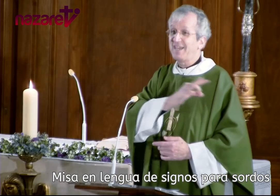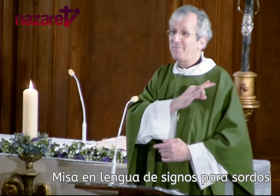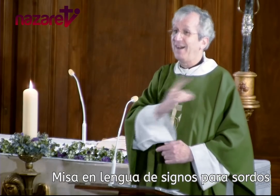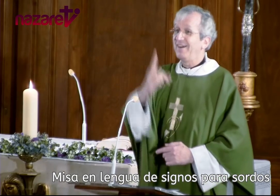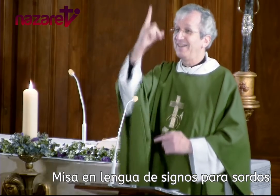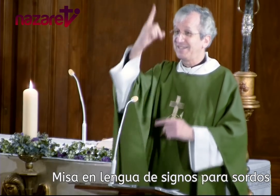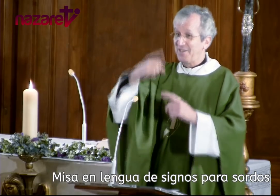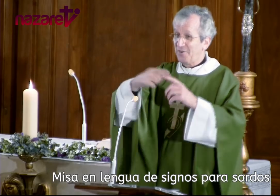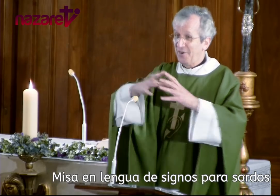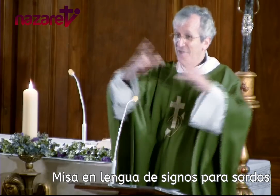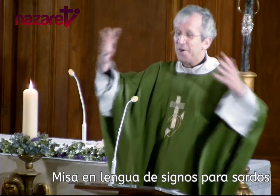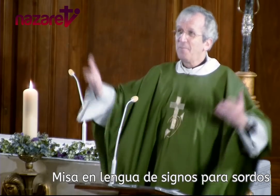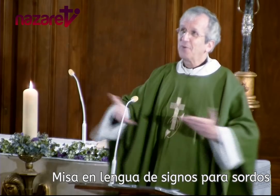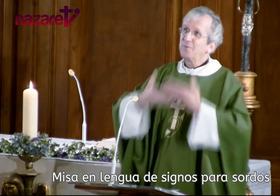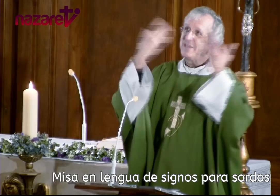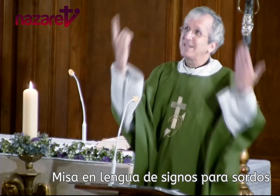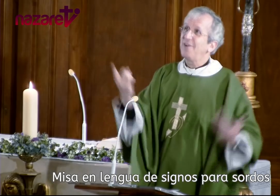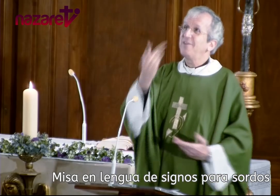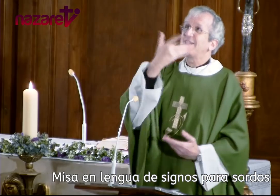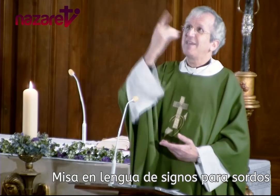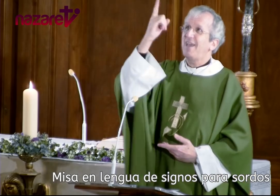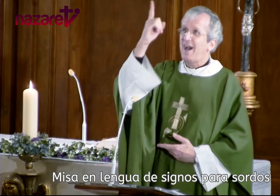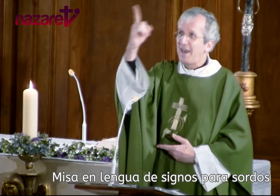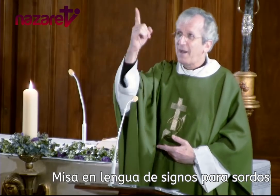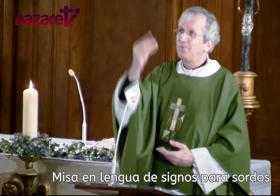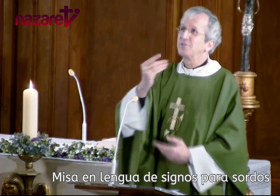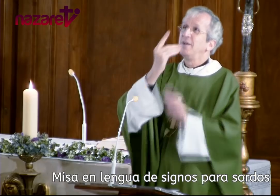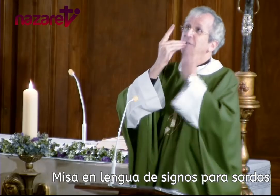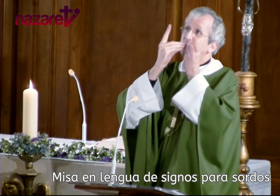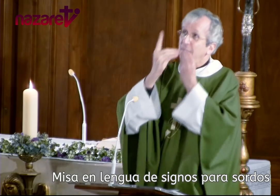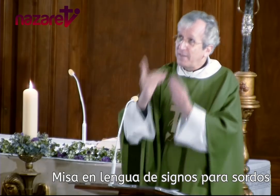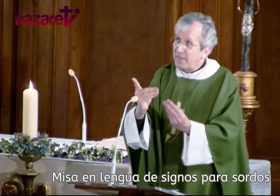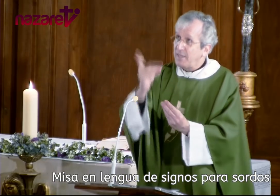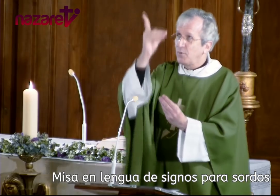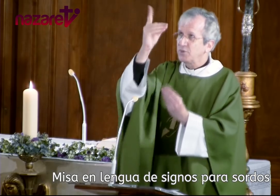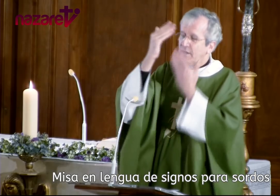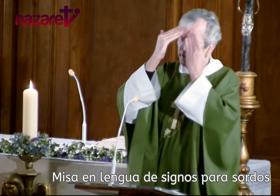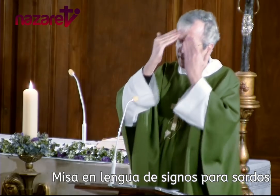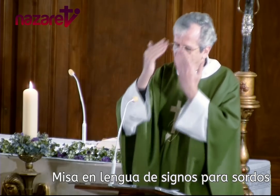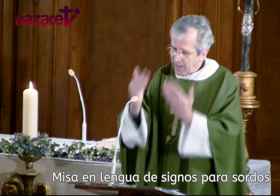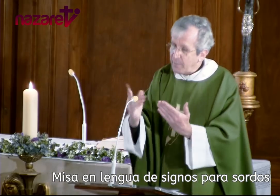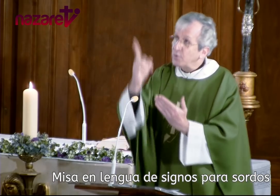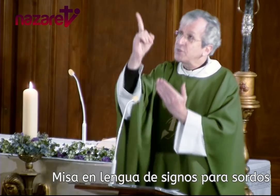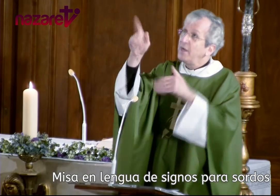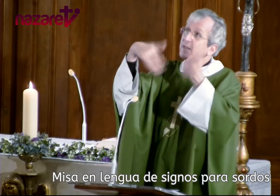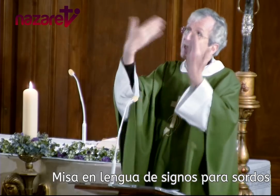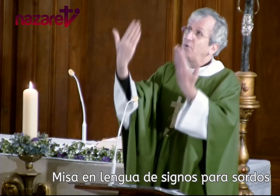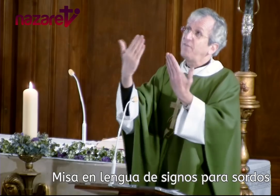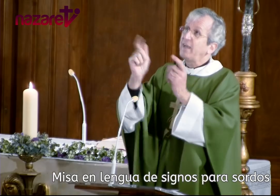ama el Señor. Por tu inmensa gloria te alabamos, te bendecimos, te adoramos, te